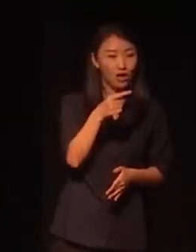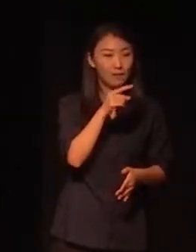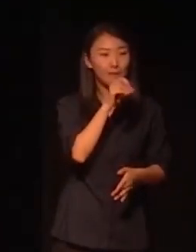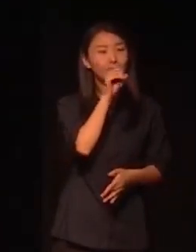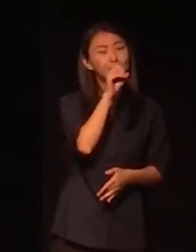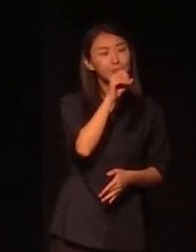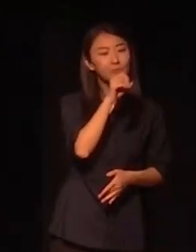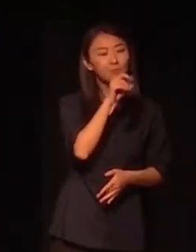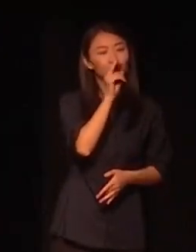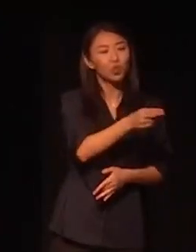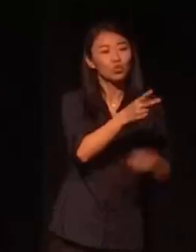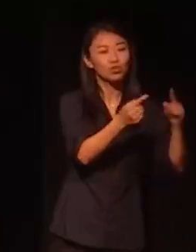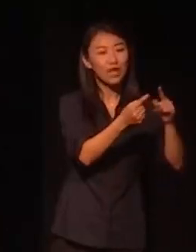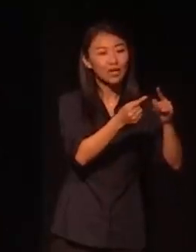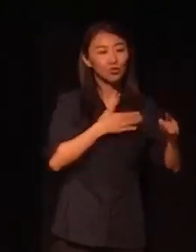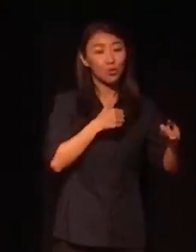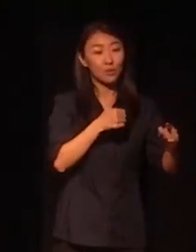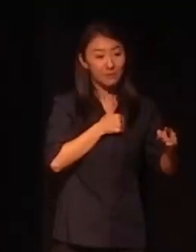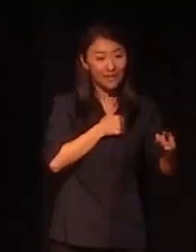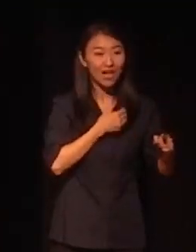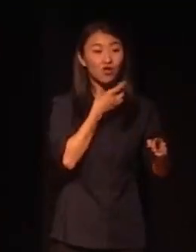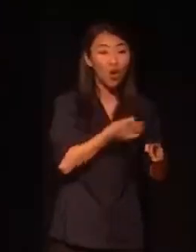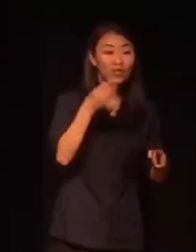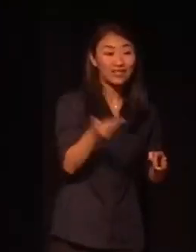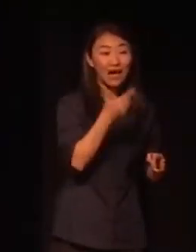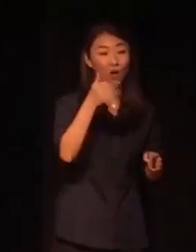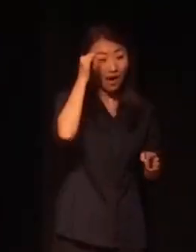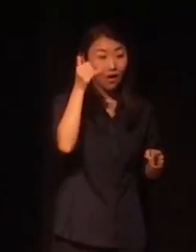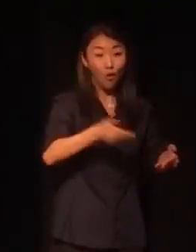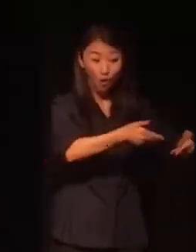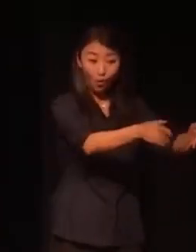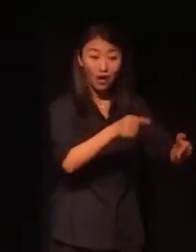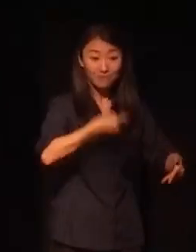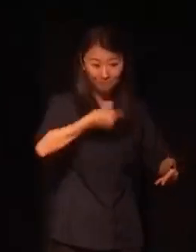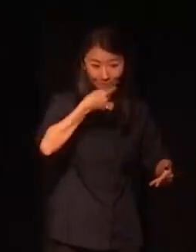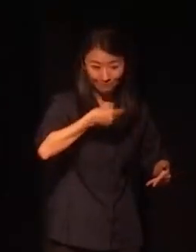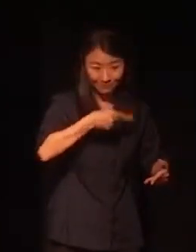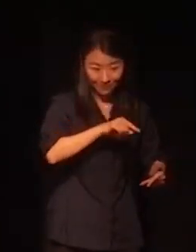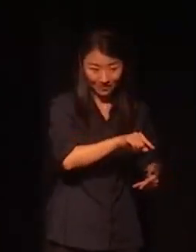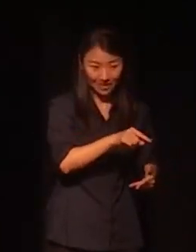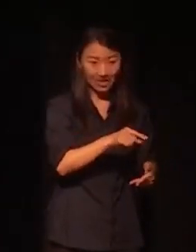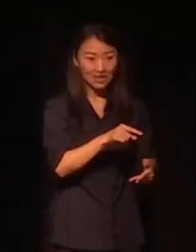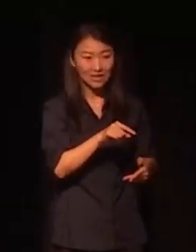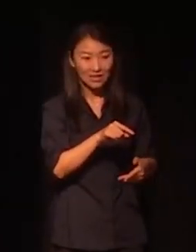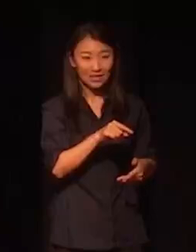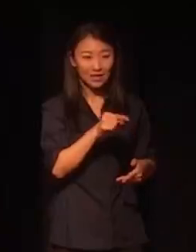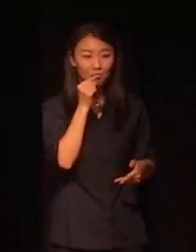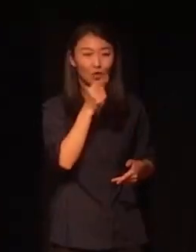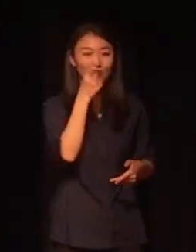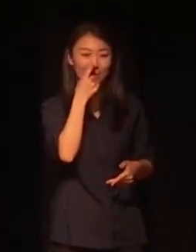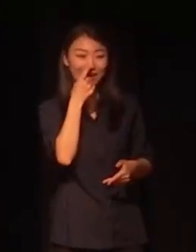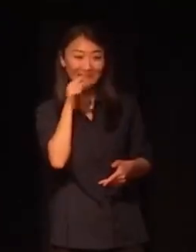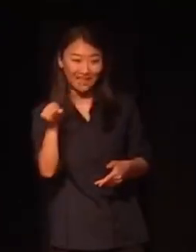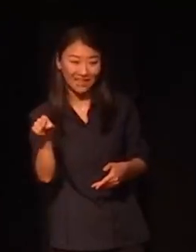ask people to prepare 干炒牛河, what we call stir-fry sliced beef with rice noodles in